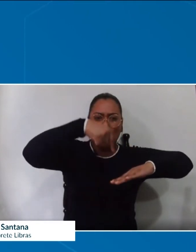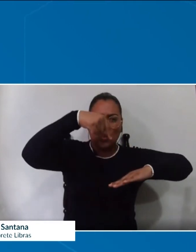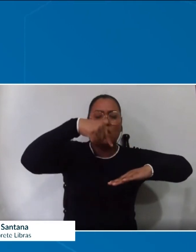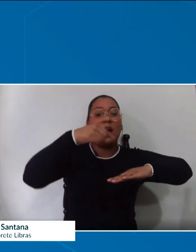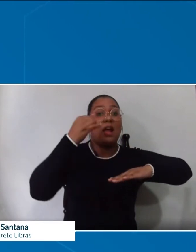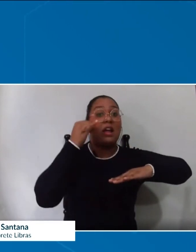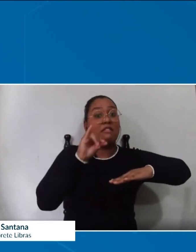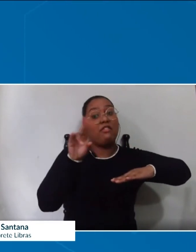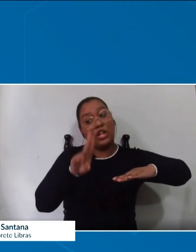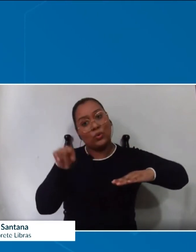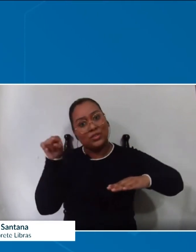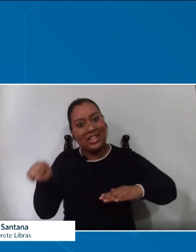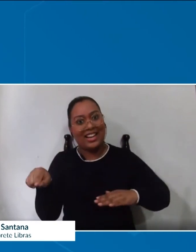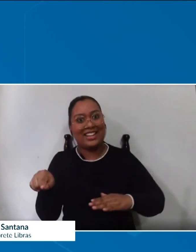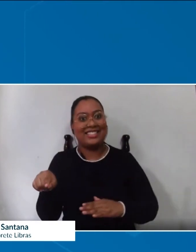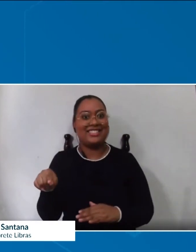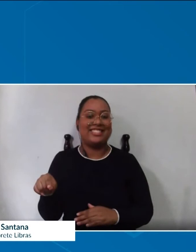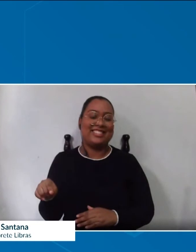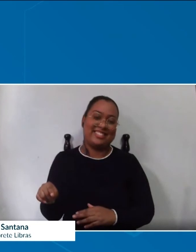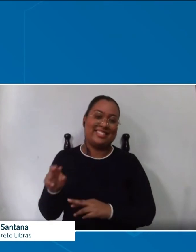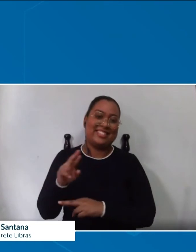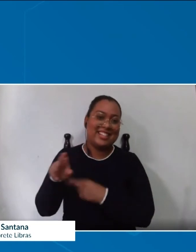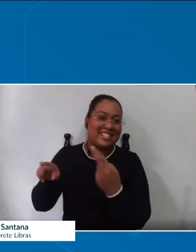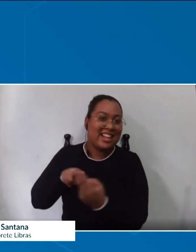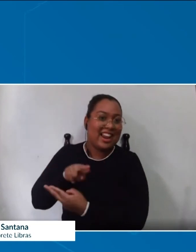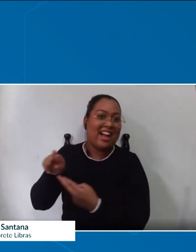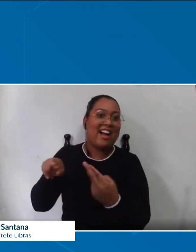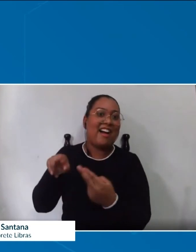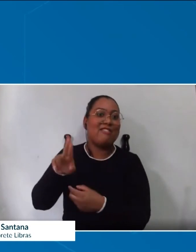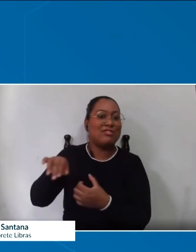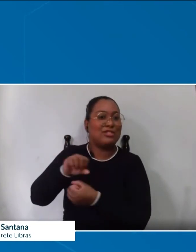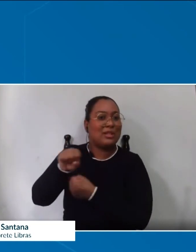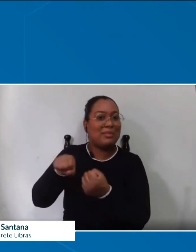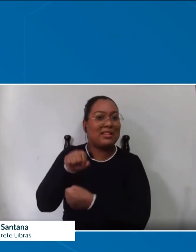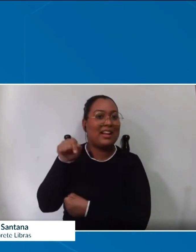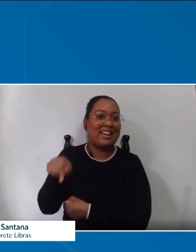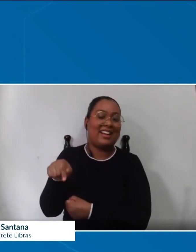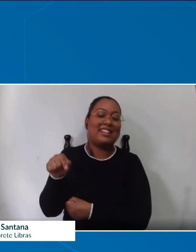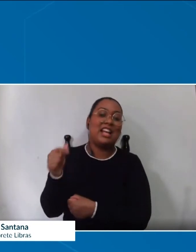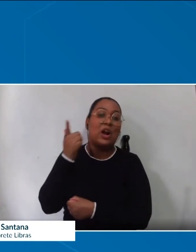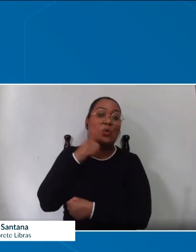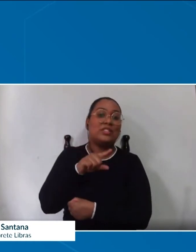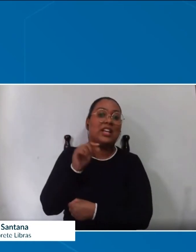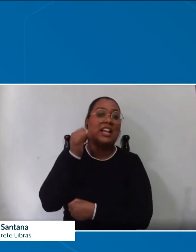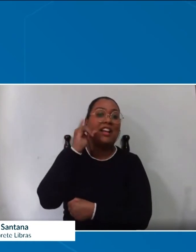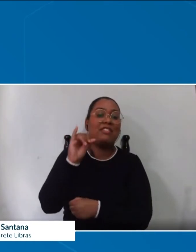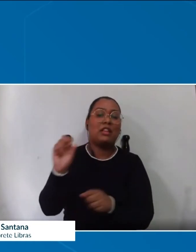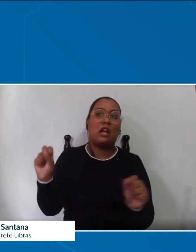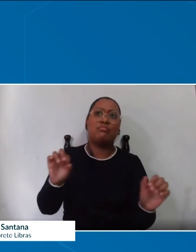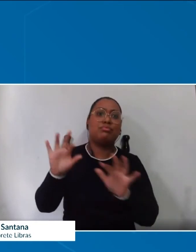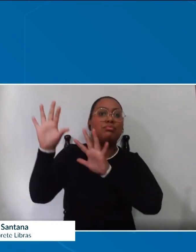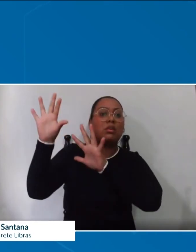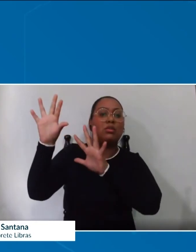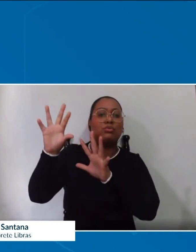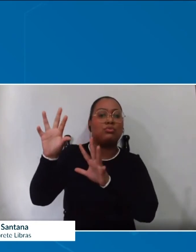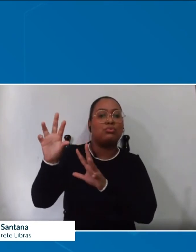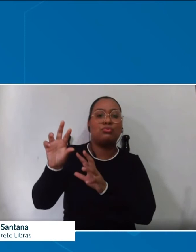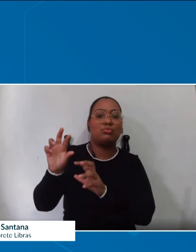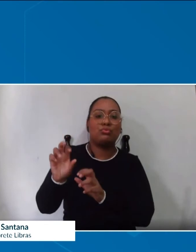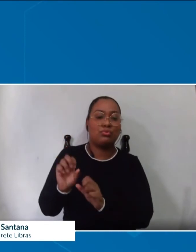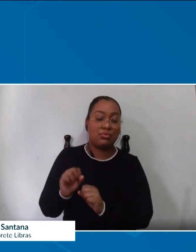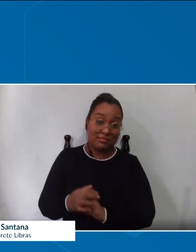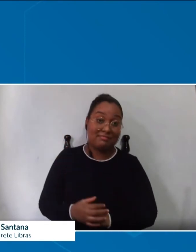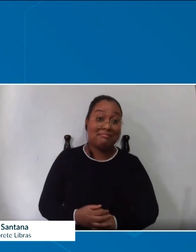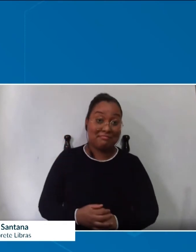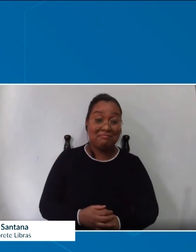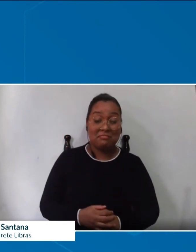renováveis. E lembrando ainda mais uma coisa, você está reduzindo o passivo ambiental. Se